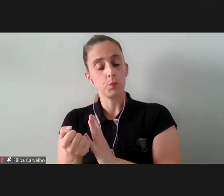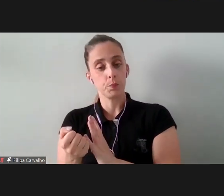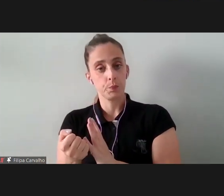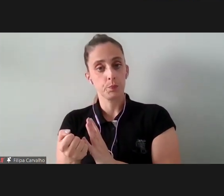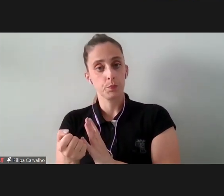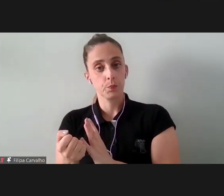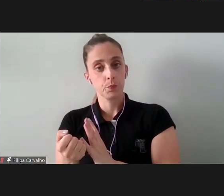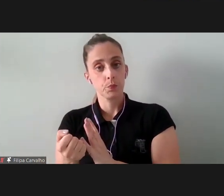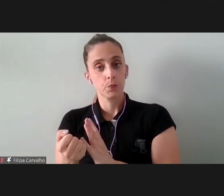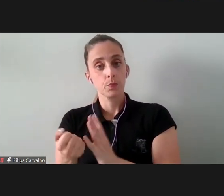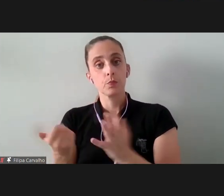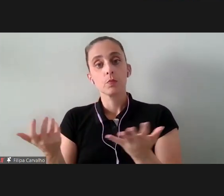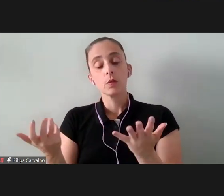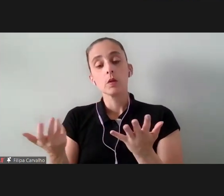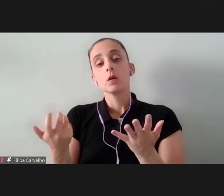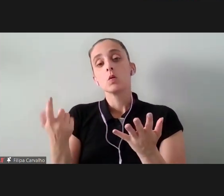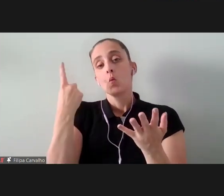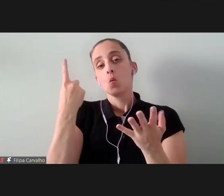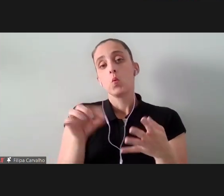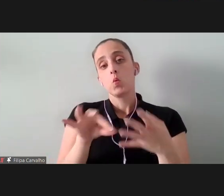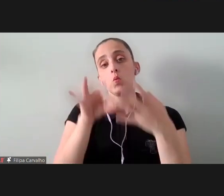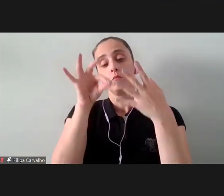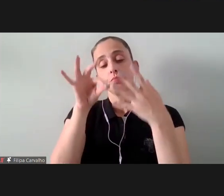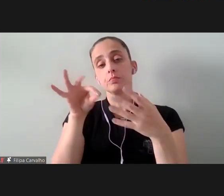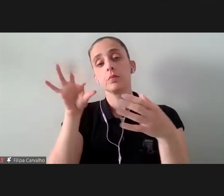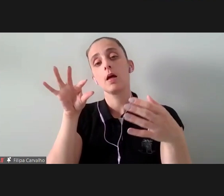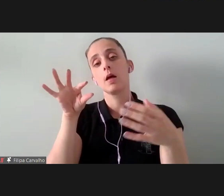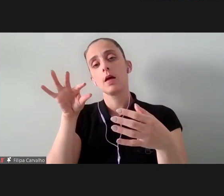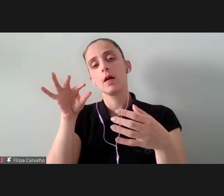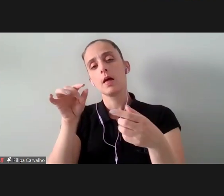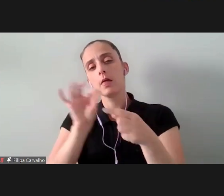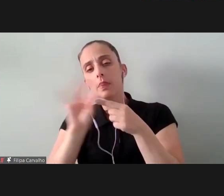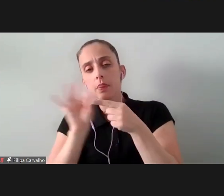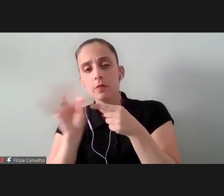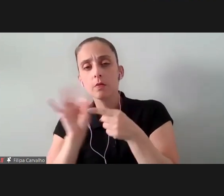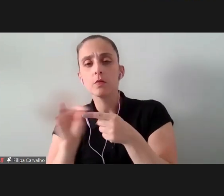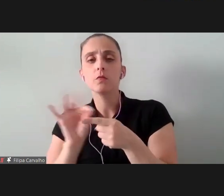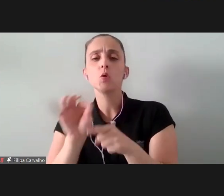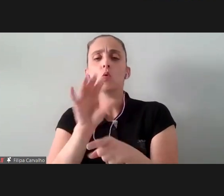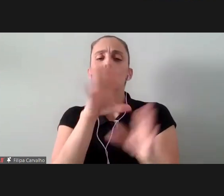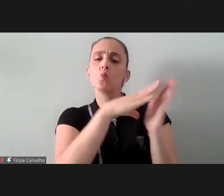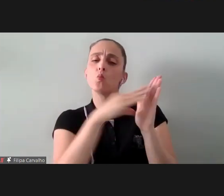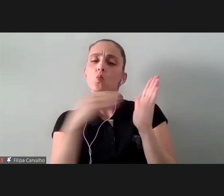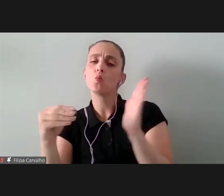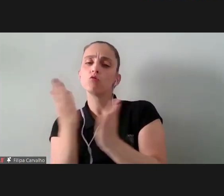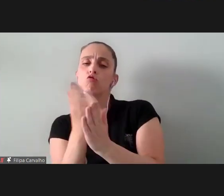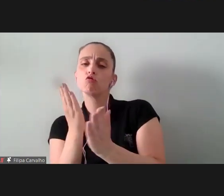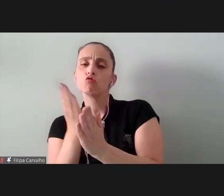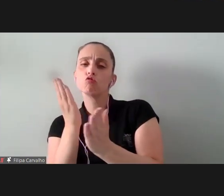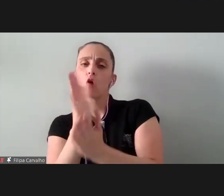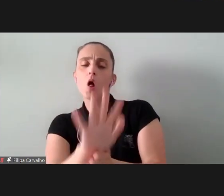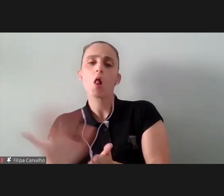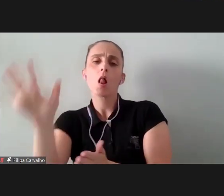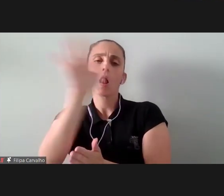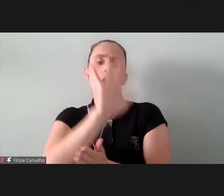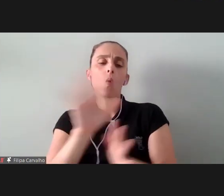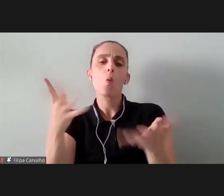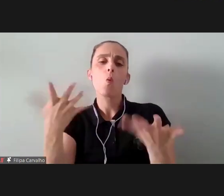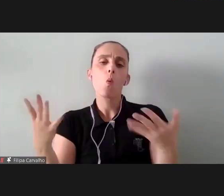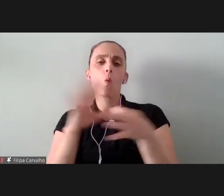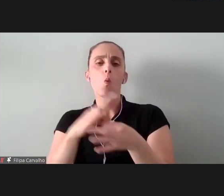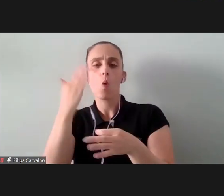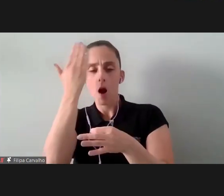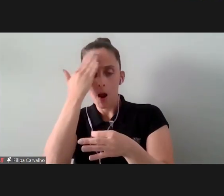objetivo, um dos quais é definir o modelo de Escola Nacional da Capacitação e Qualificação